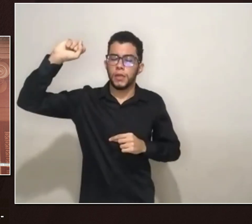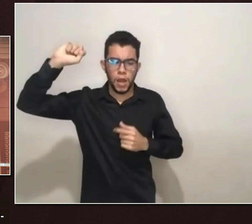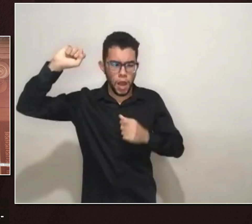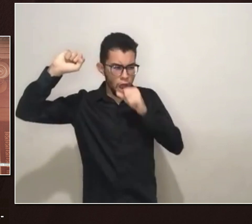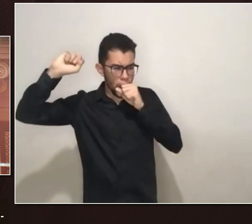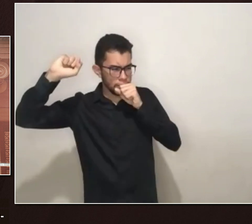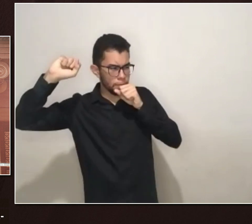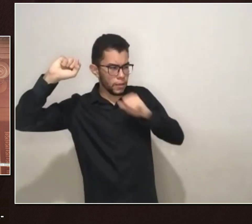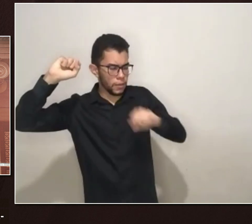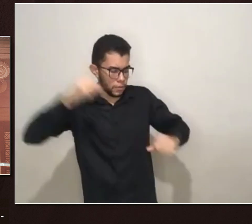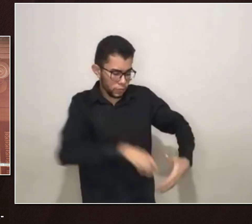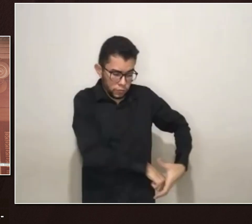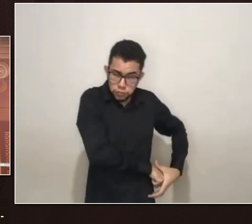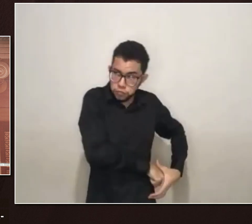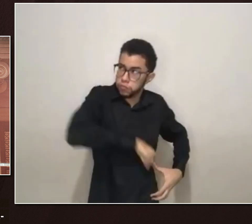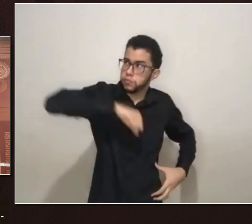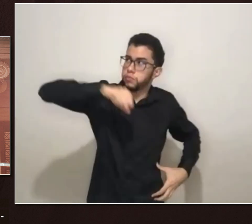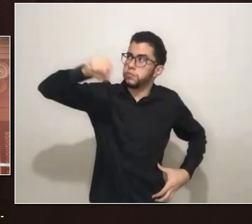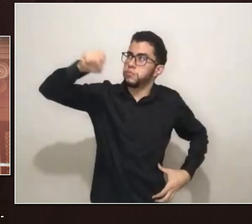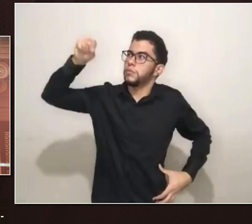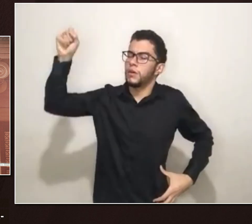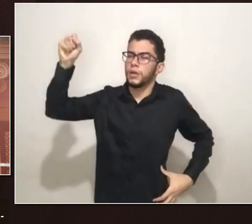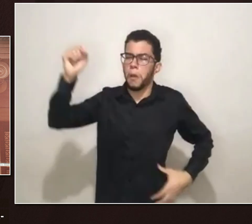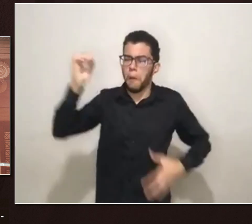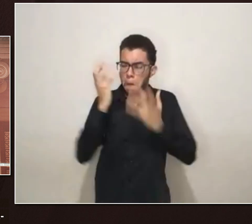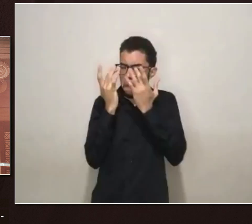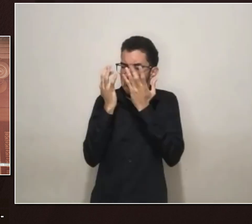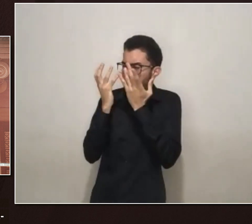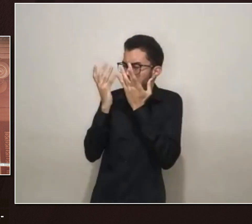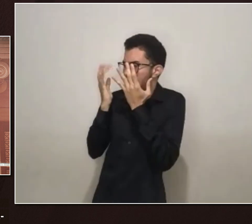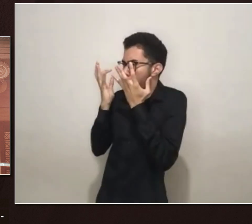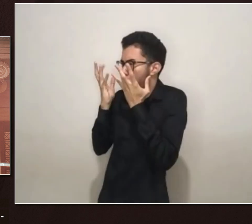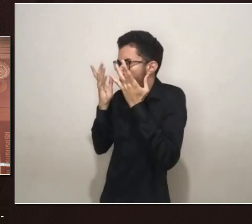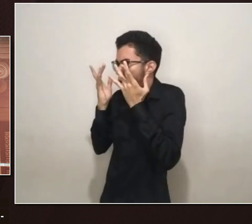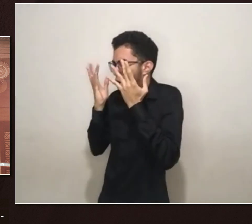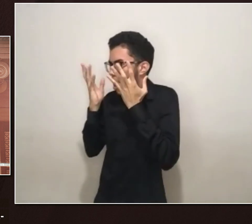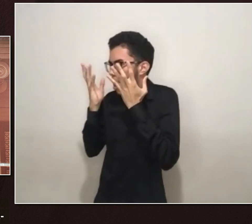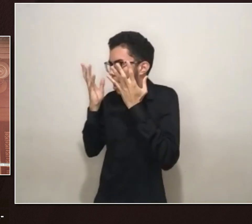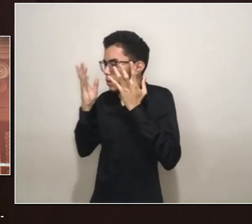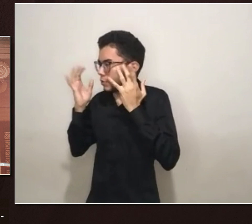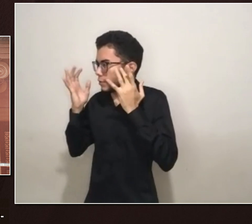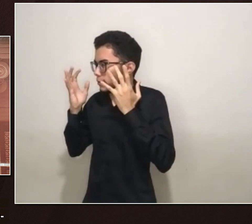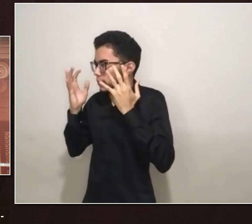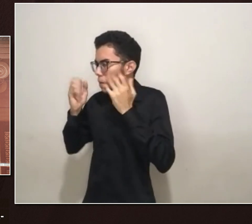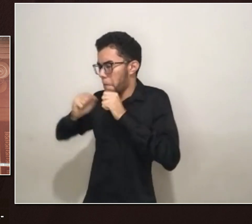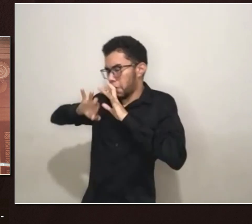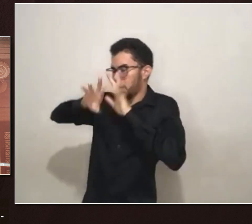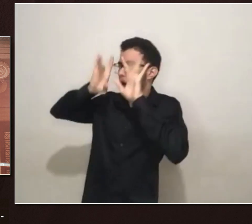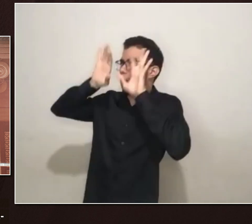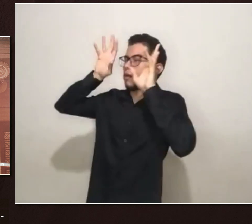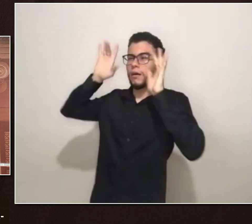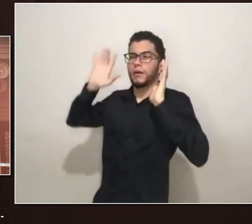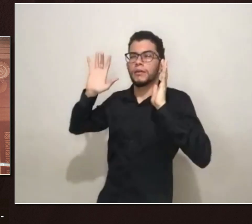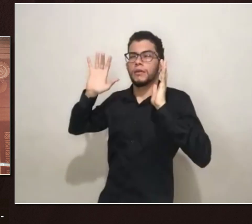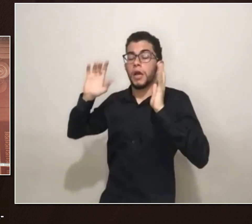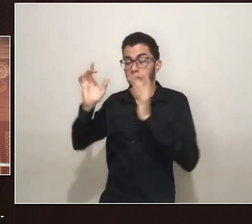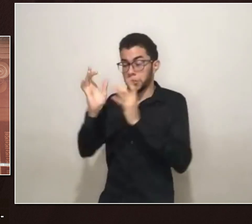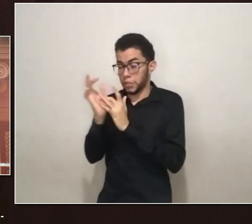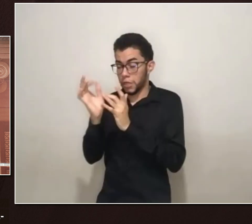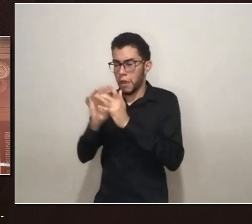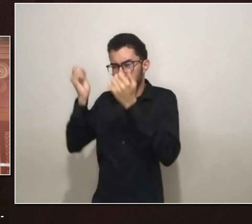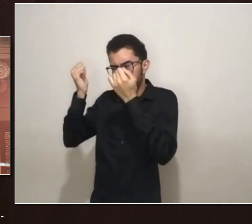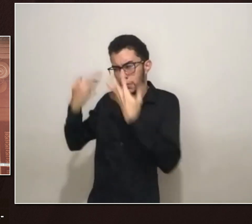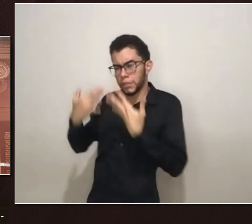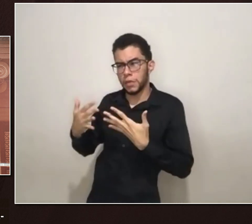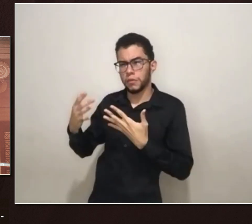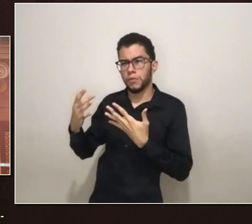como sol na sua força. Então, esse é o nosso Senhor que vem na era do Apocalipse, tá?